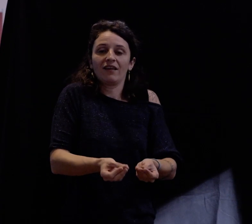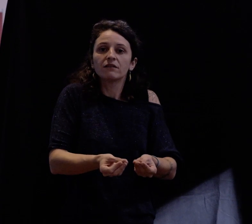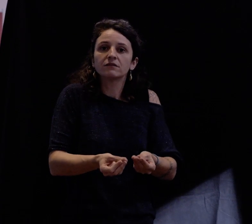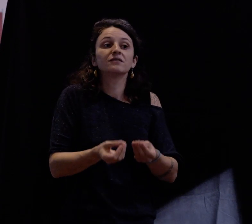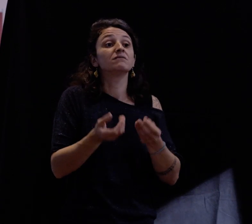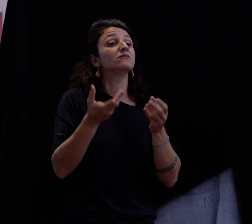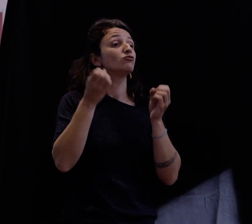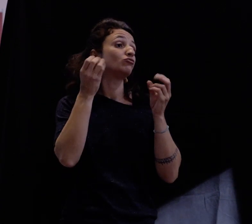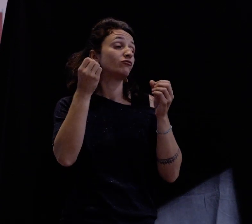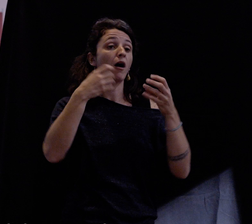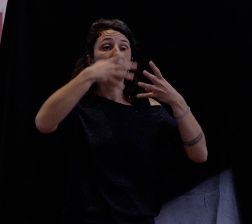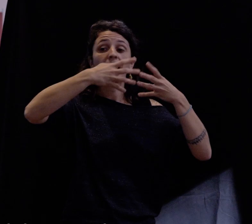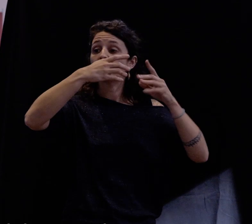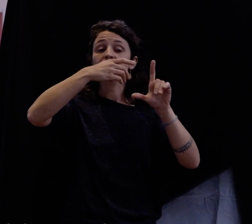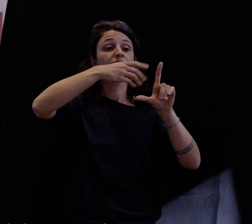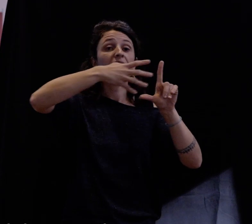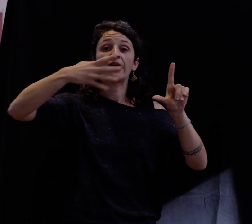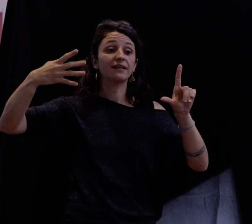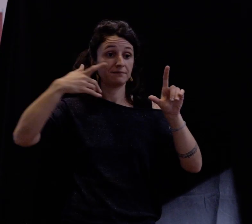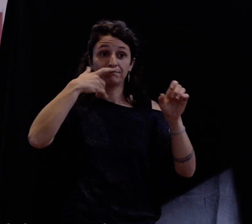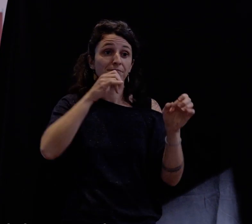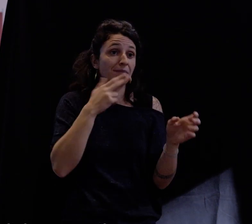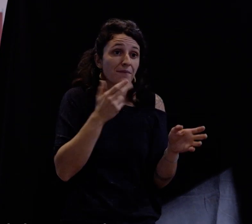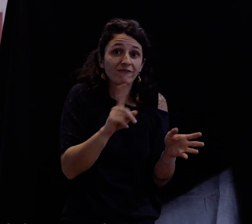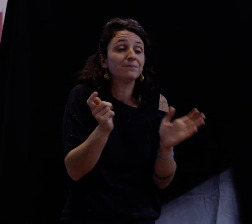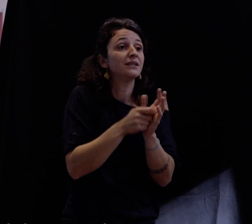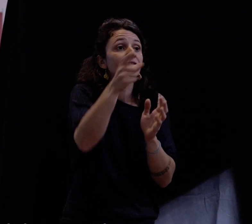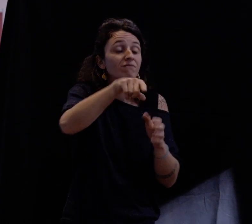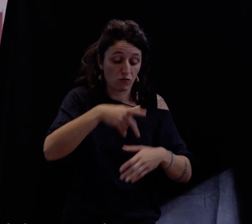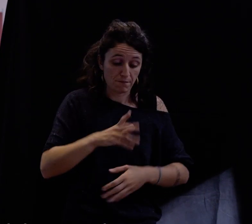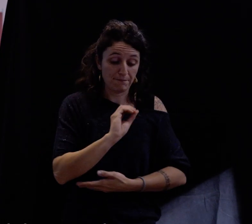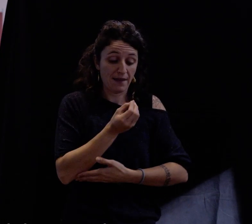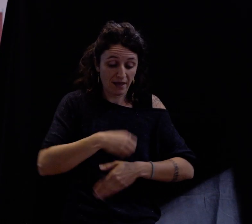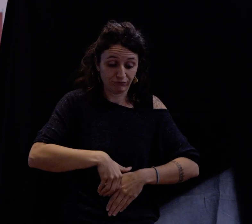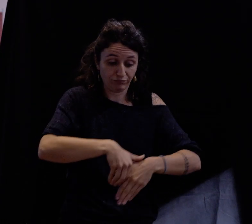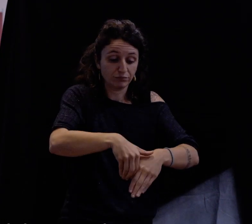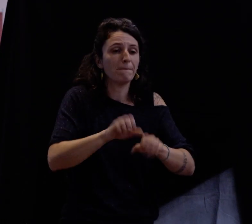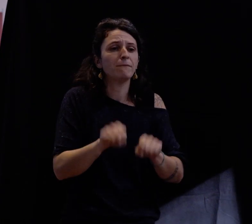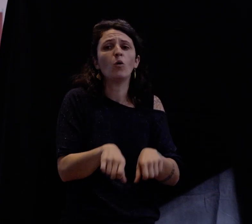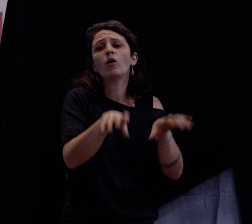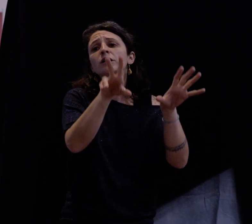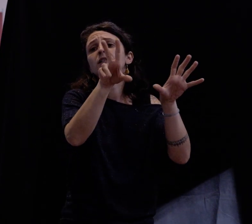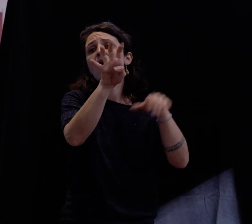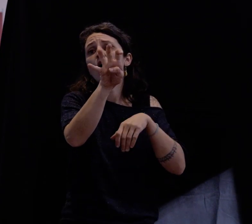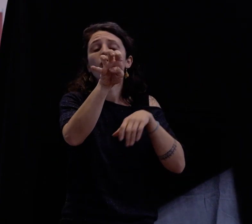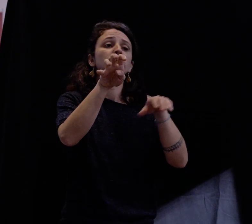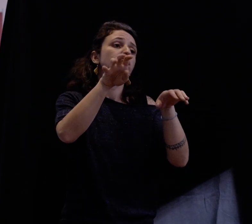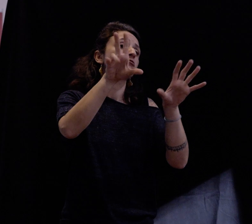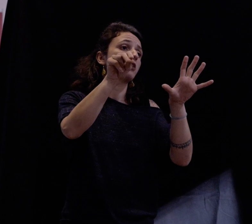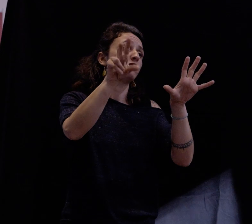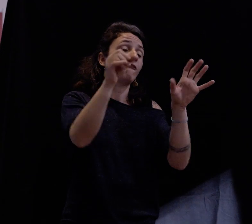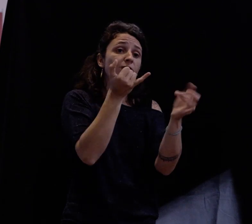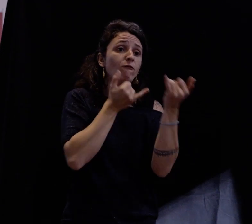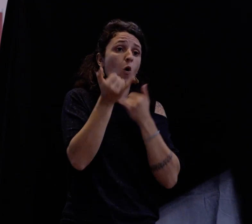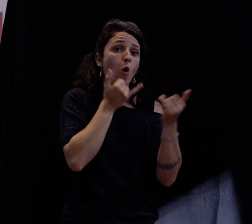imparfait. Il y a toujours des erreurs qui apparaissent quand vous faites un bébé. On considère qu'il y a à peu près 40 à 80 fautes. C'est comme vous, on vous demande de recopier